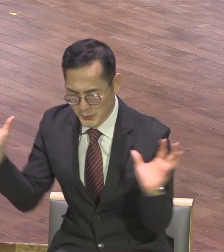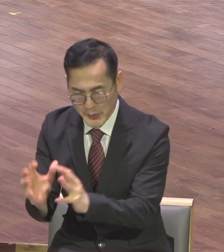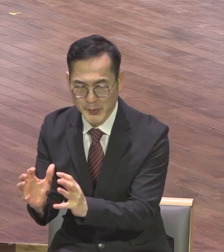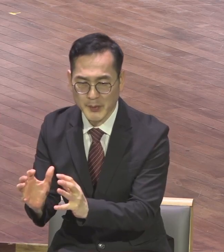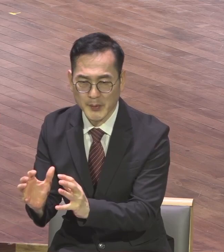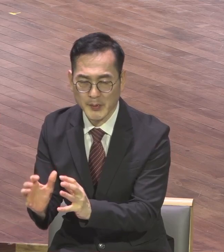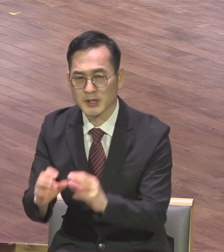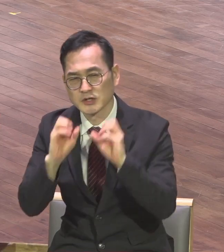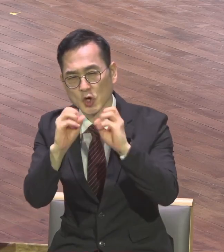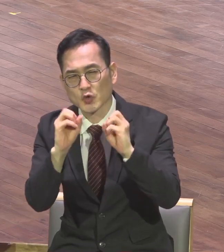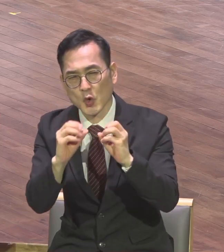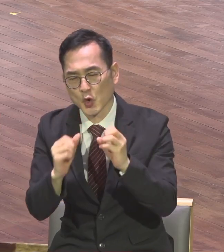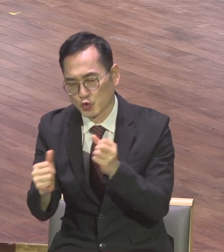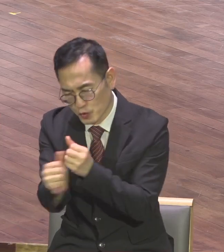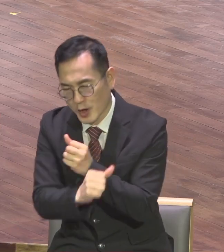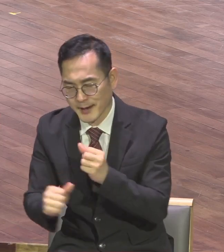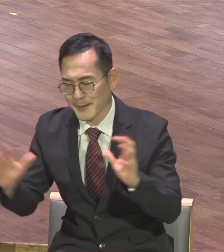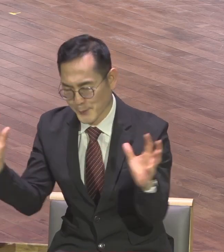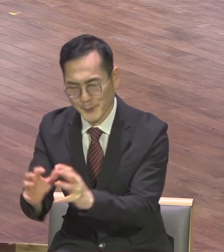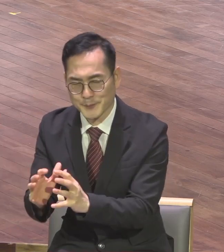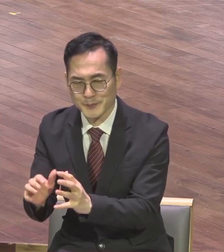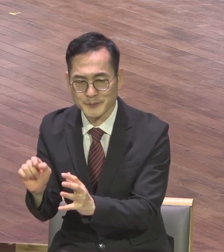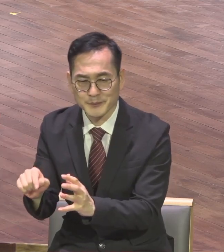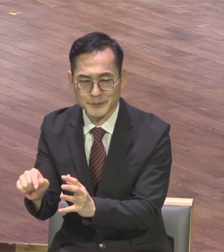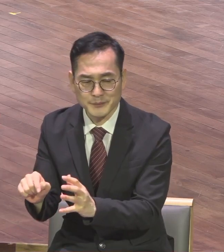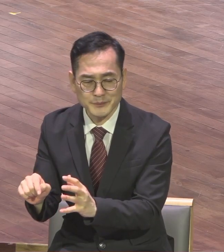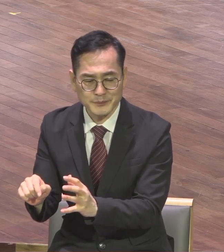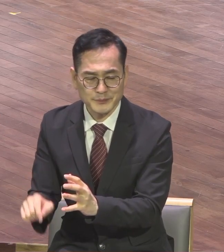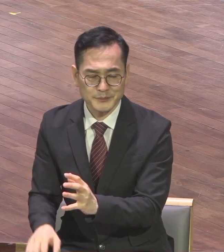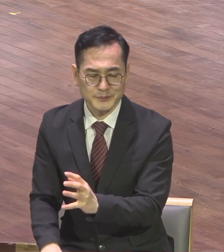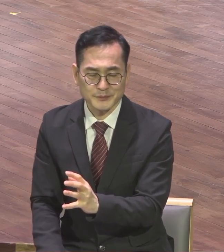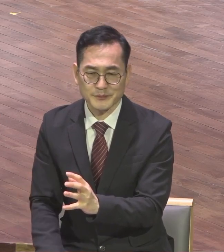모여가지고 성교위원회 주신 모여가지고 우리 당의